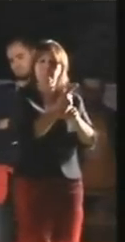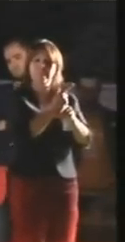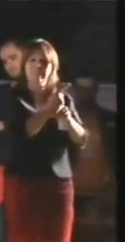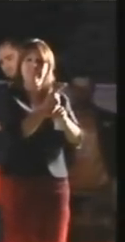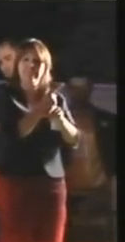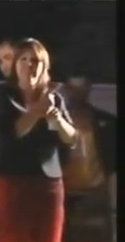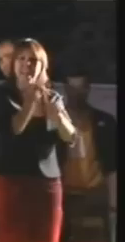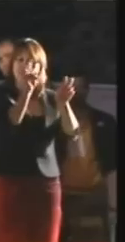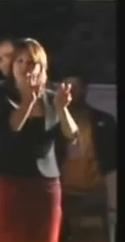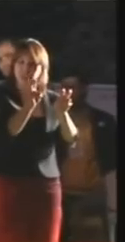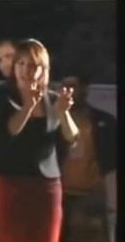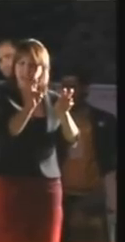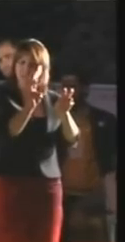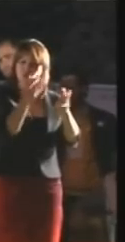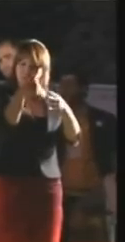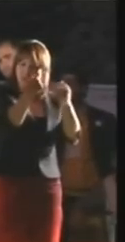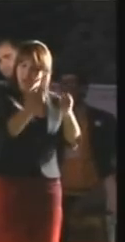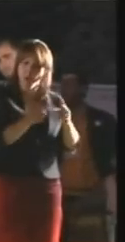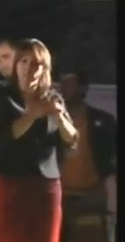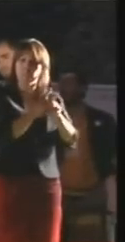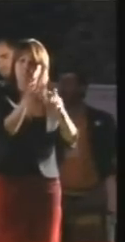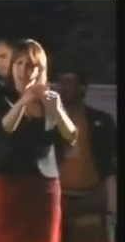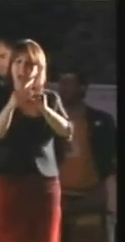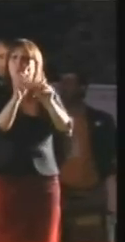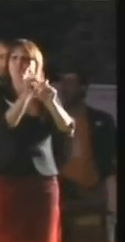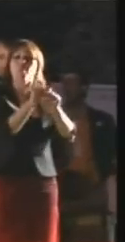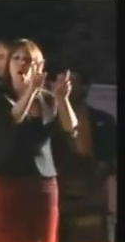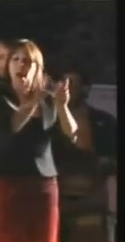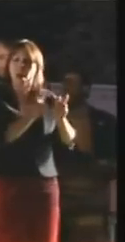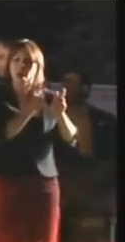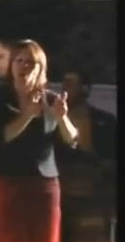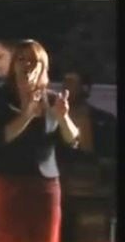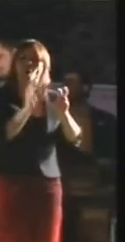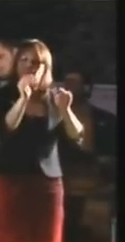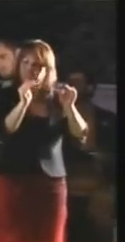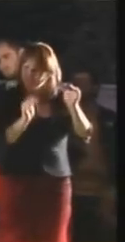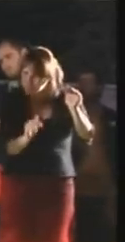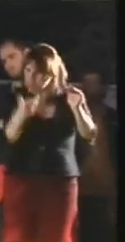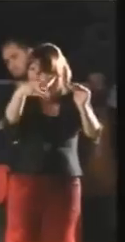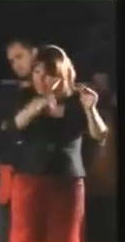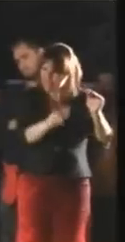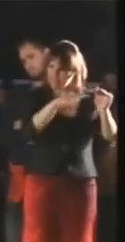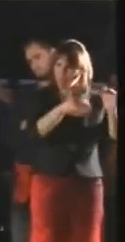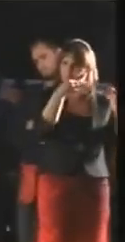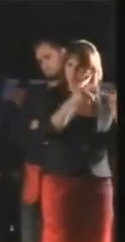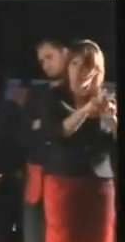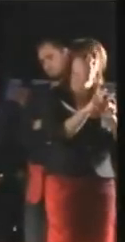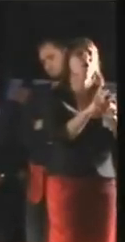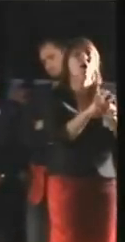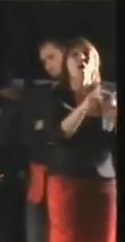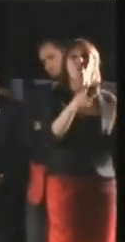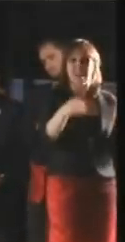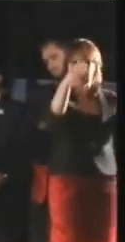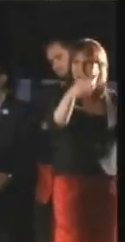innalzare l'efficienza energetica con la gente dentro. Non devono uscire. Fai i lavori come in Alto Adige con la gente dentro, fai i cappotti